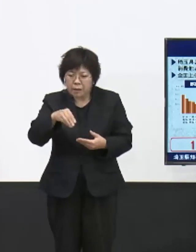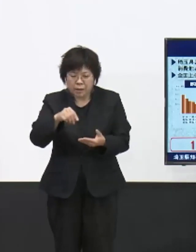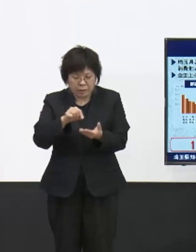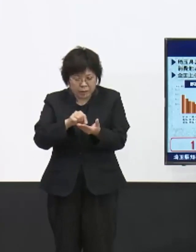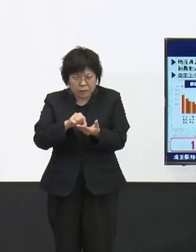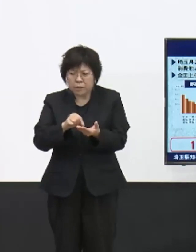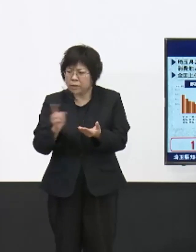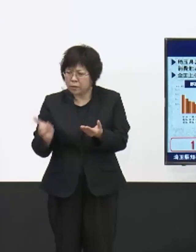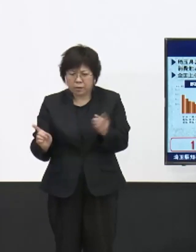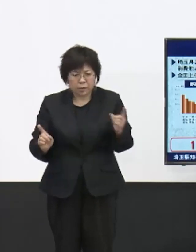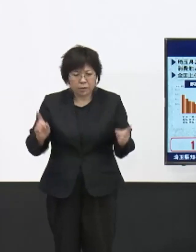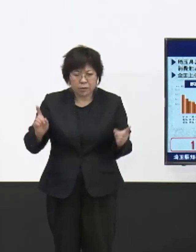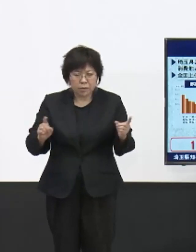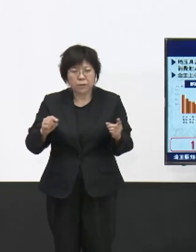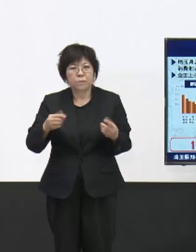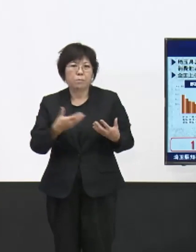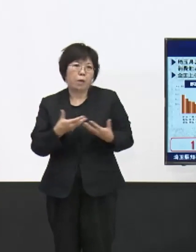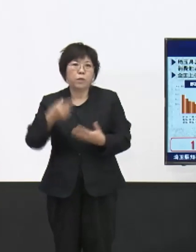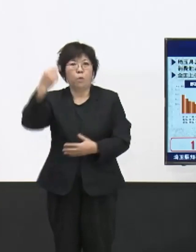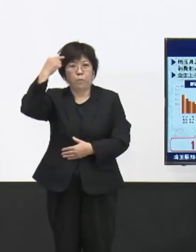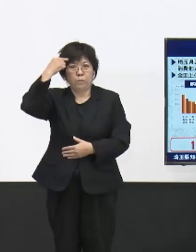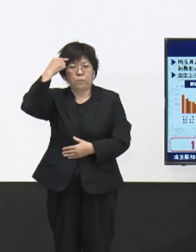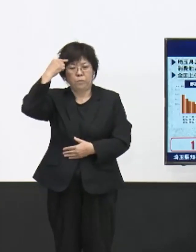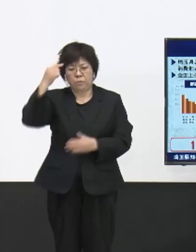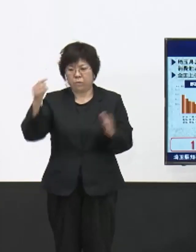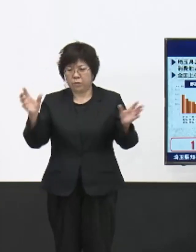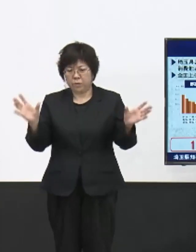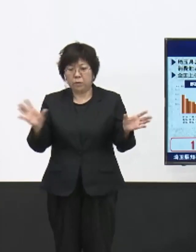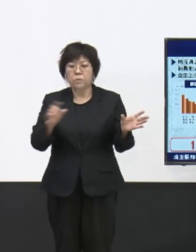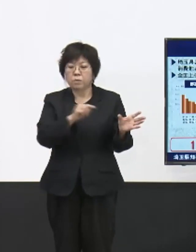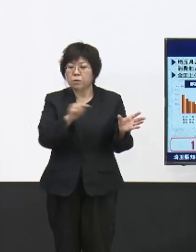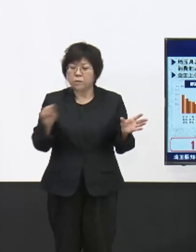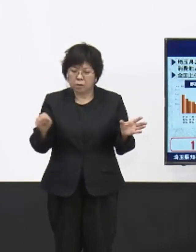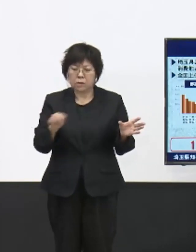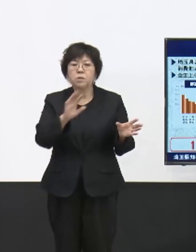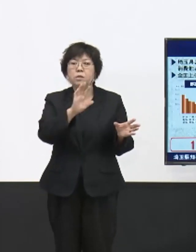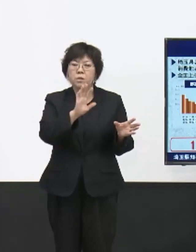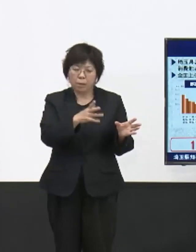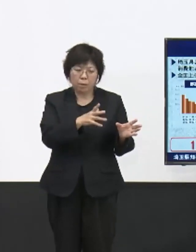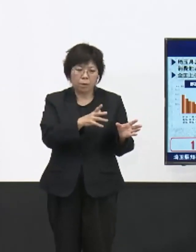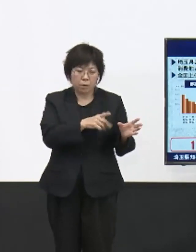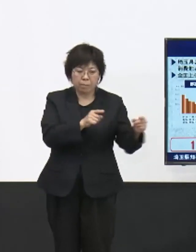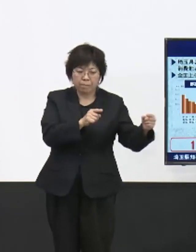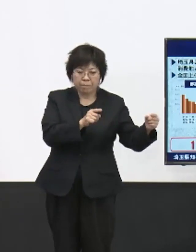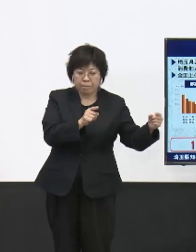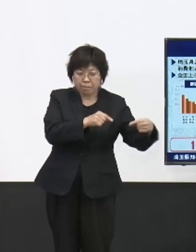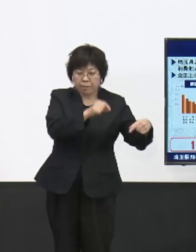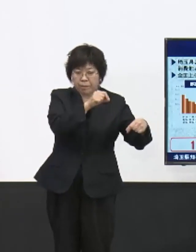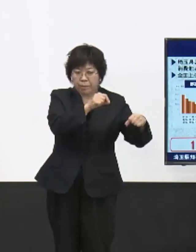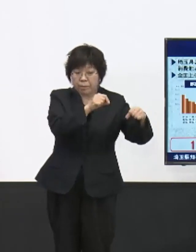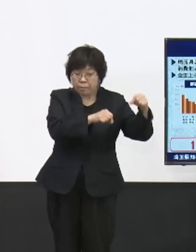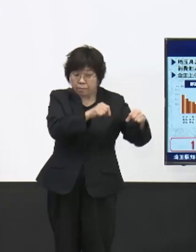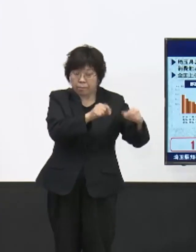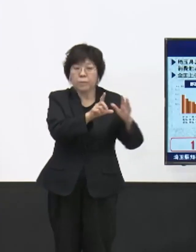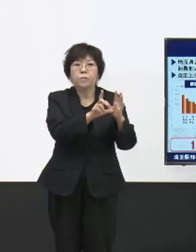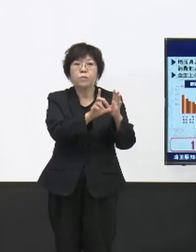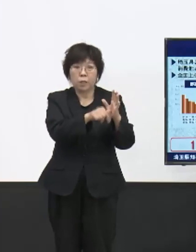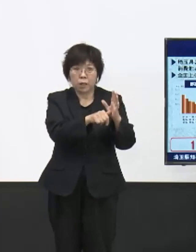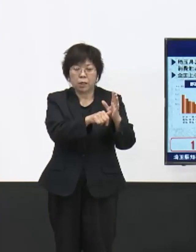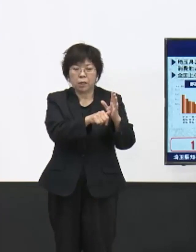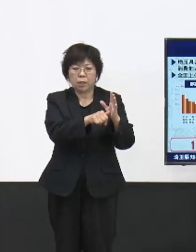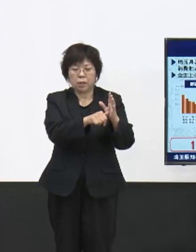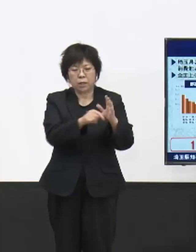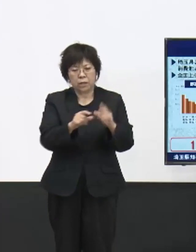ういう中で、例えば、妥協できるところ、合意できるところだけはやるというと、見え方としてですよ。見え方としてこ